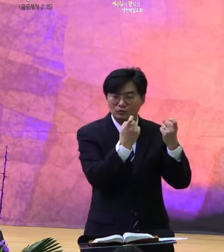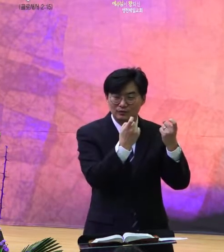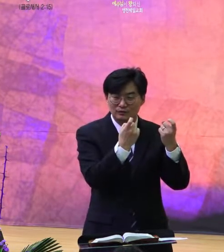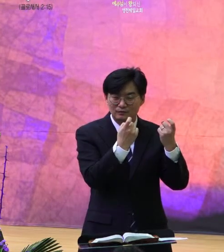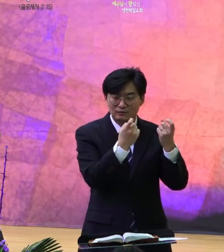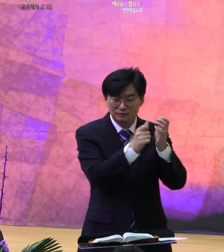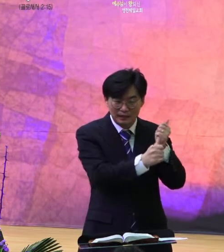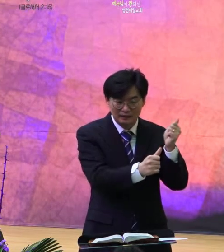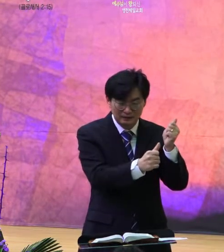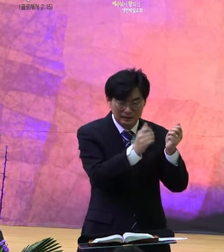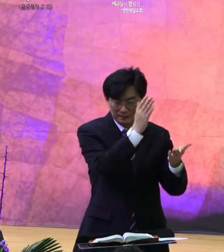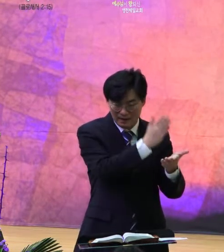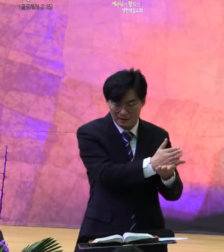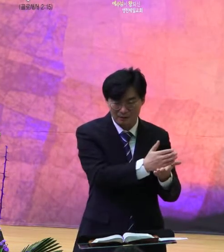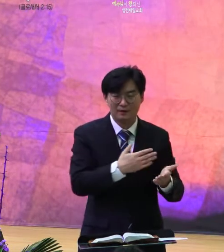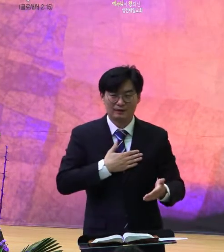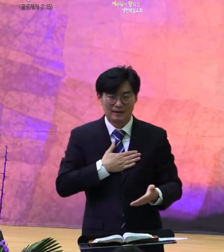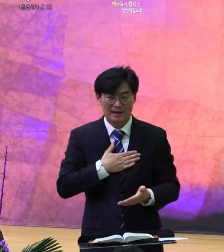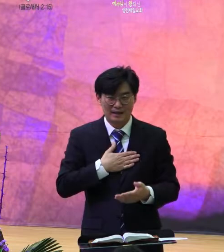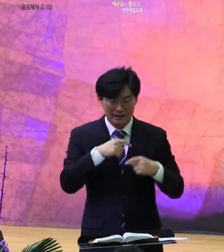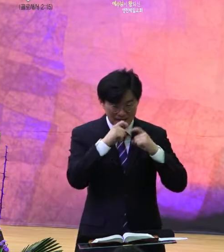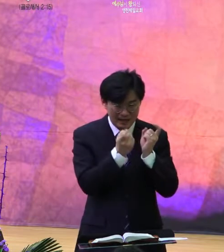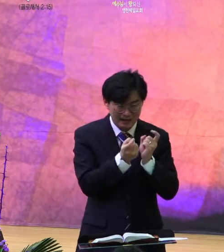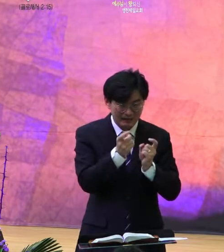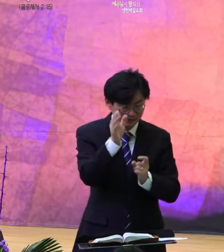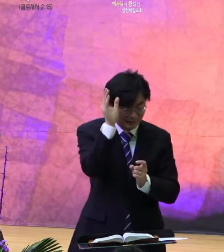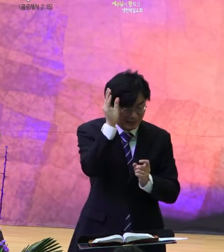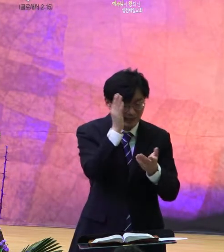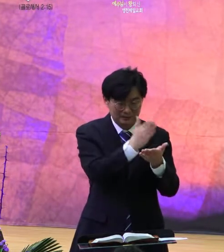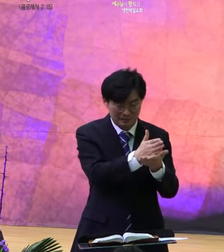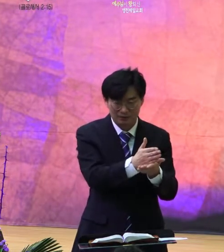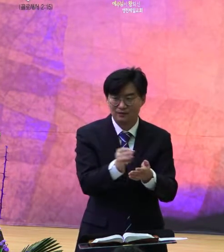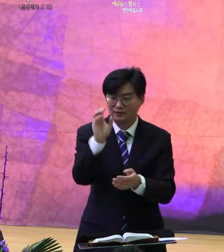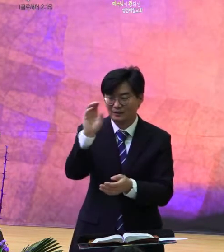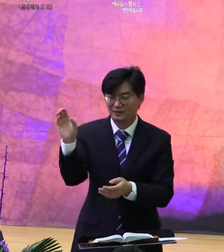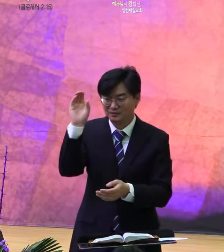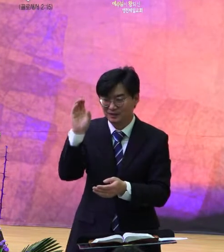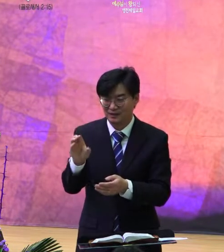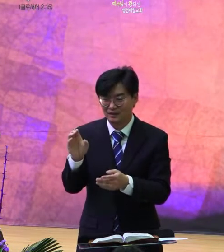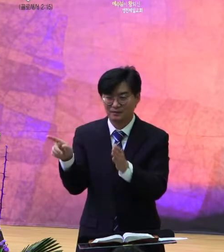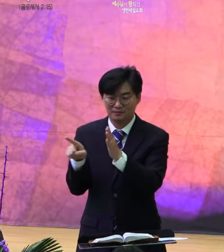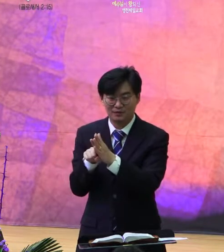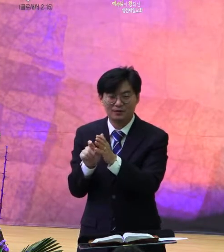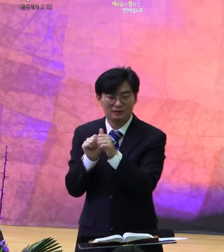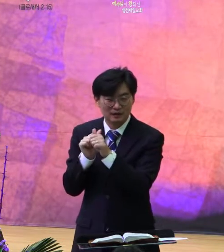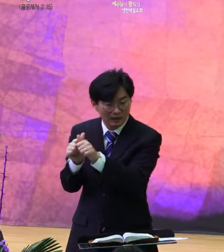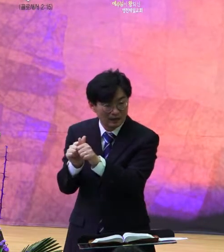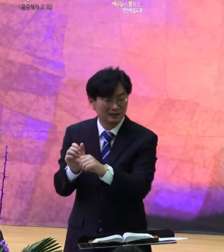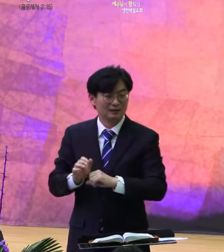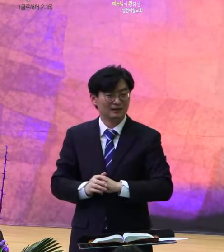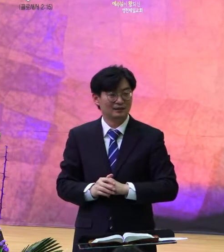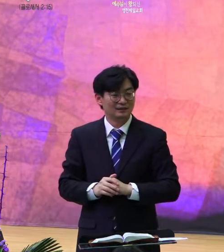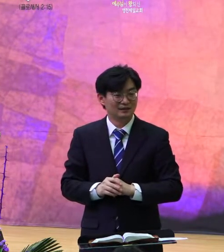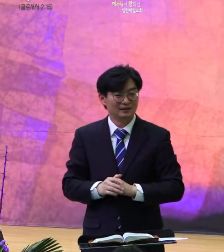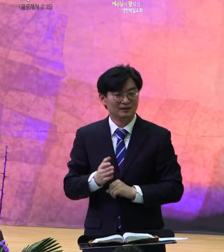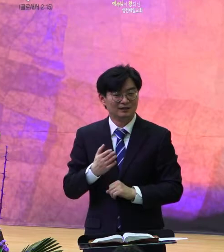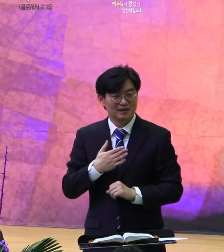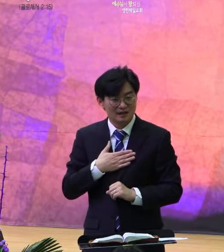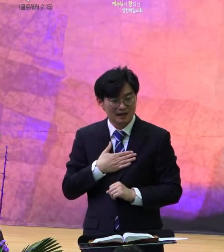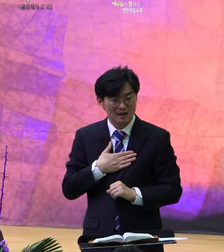포기하고 내 꿈을 내려놓고 예수님의 십자가를 붙들고 예수님의 뜻을 따르기 위해서 희생했던